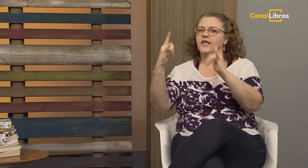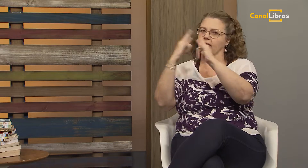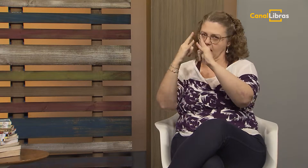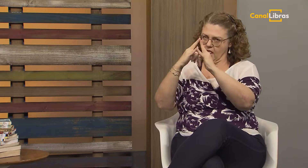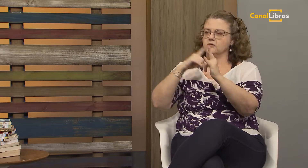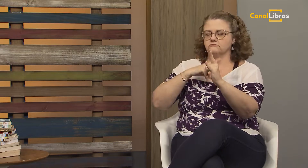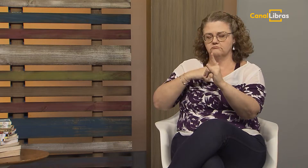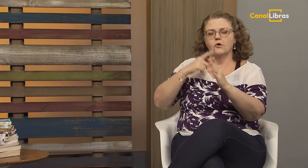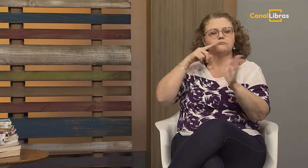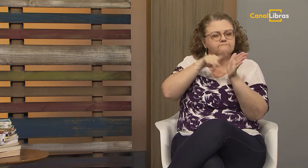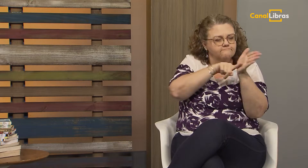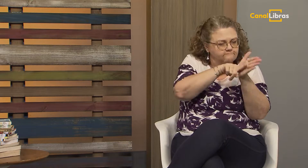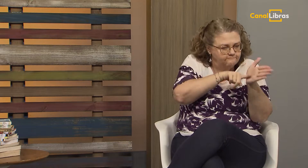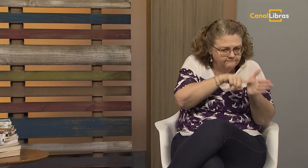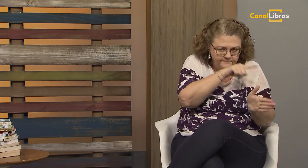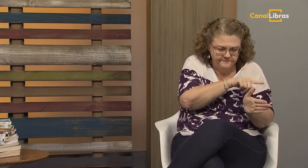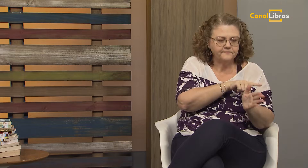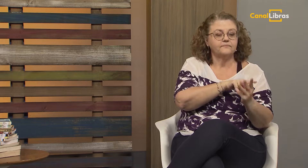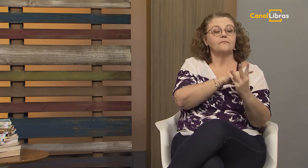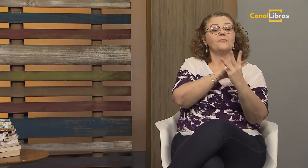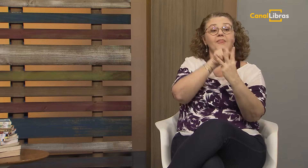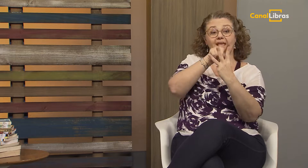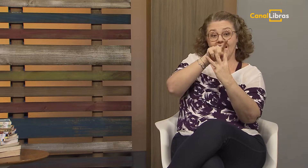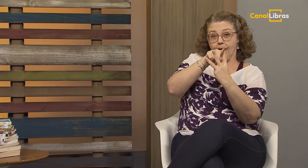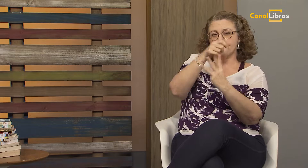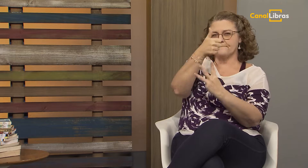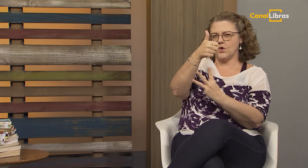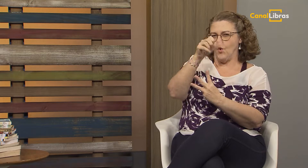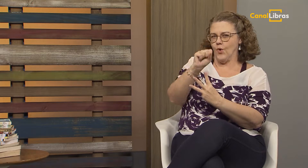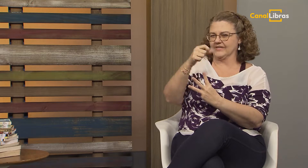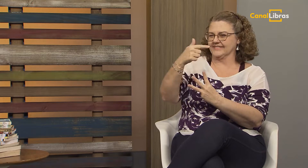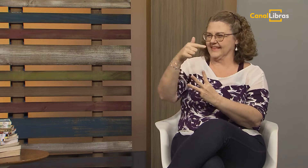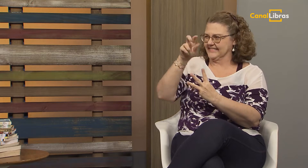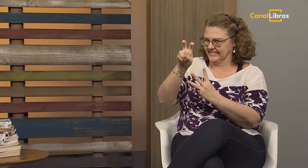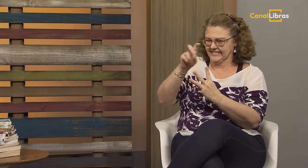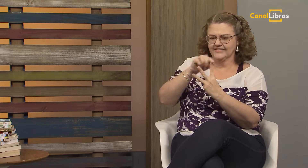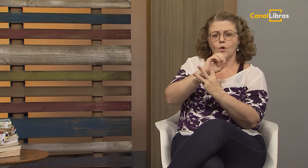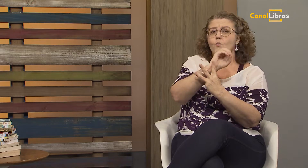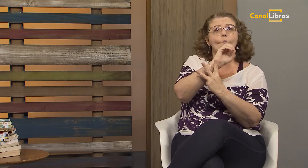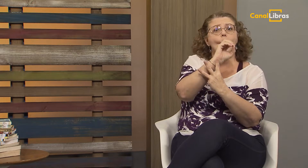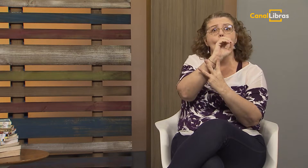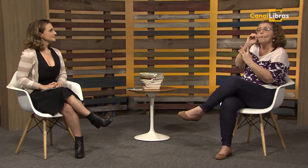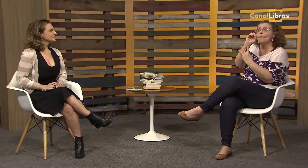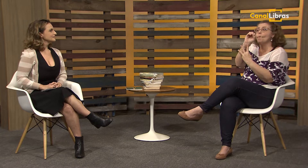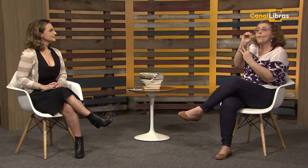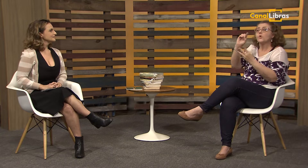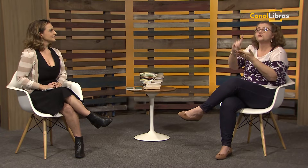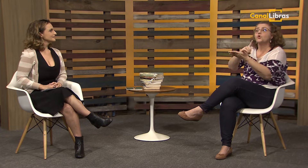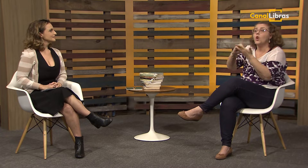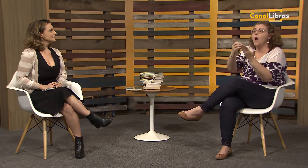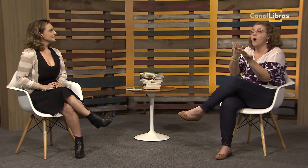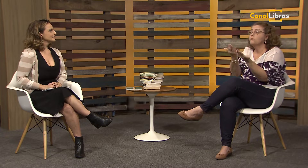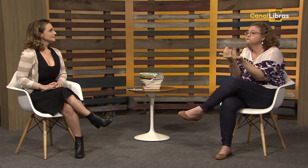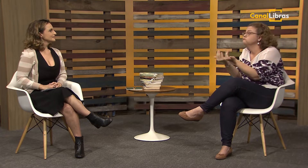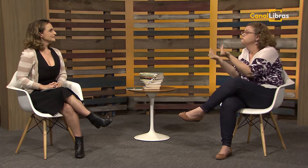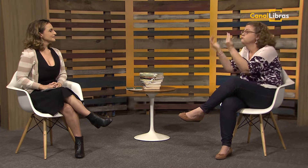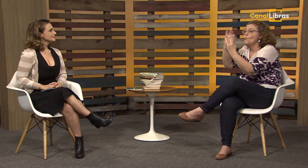pesquisa e fui até o INES. O segundo dicionário só foi produzido no ano de